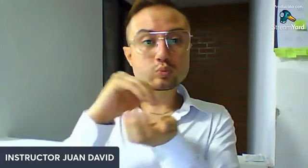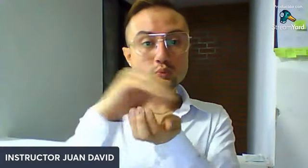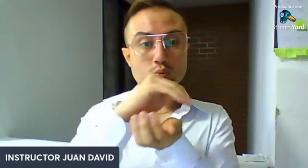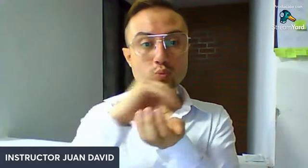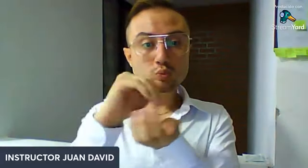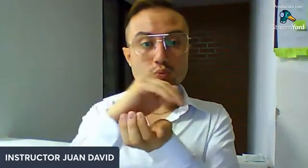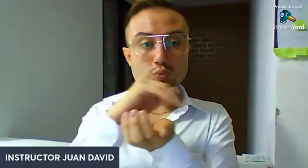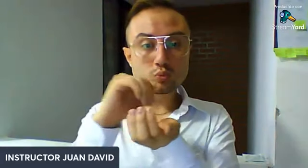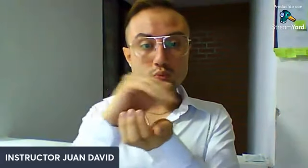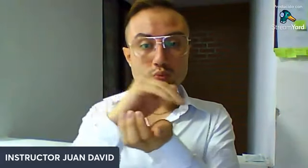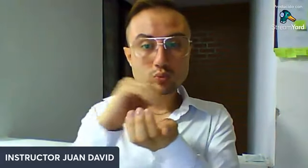buñuelo,